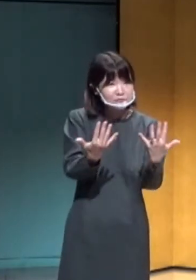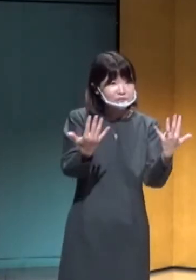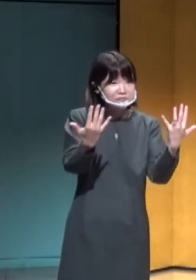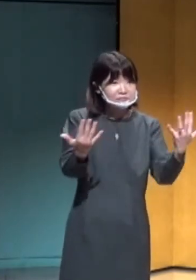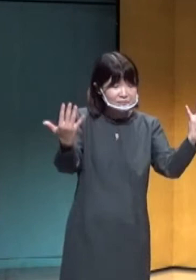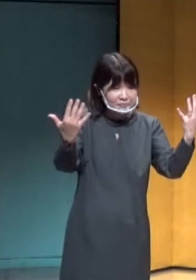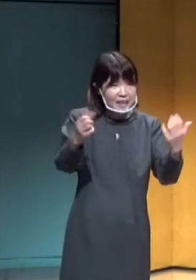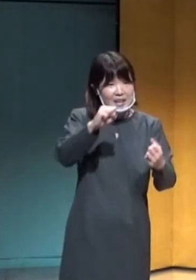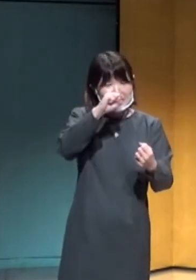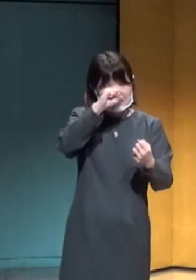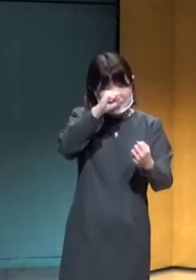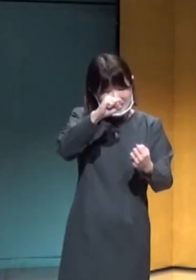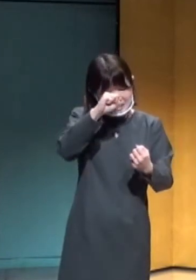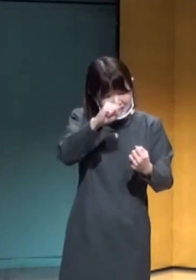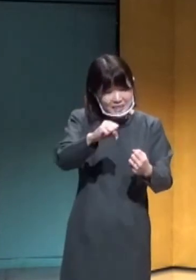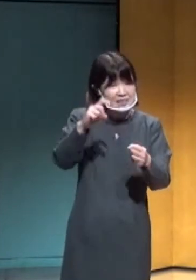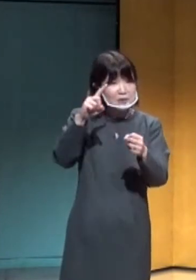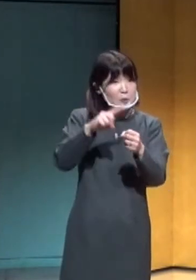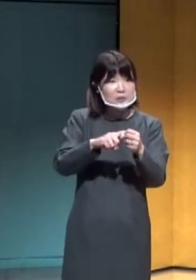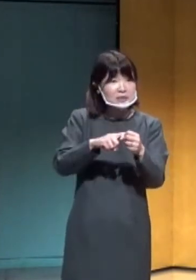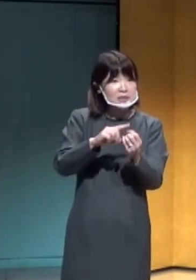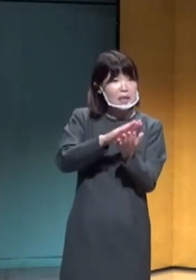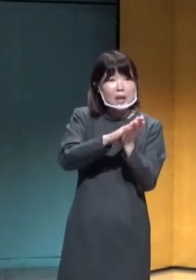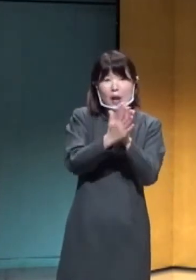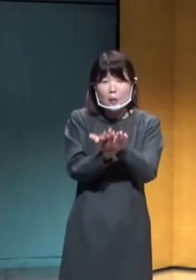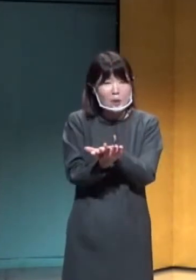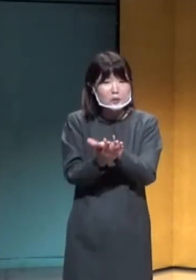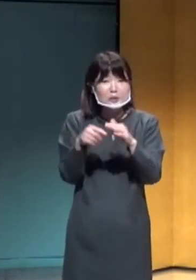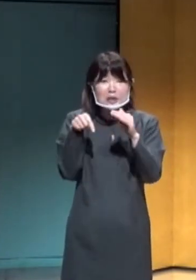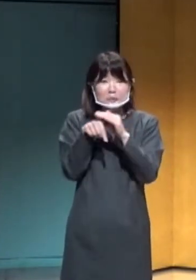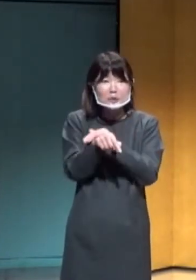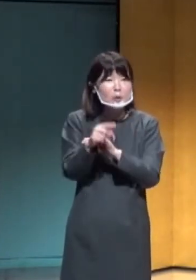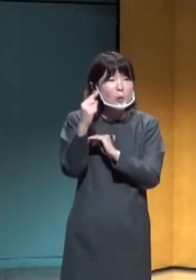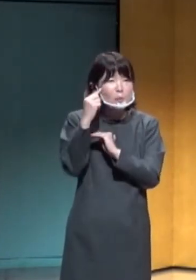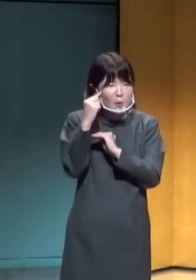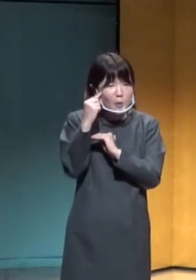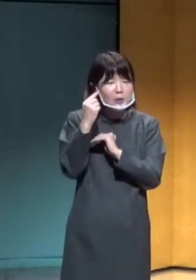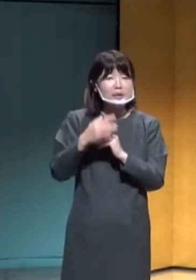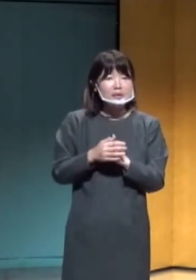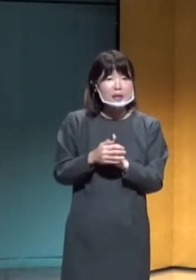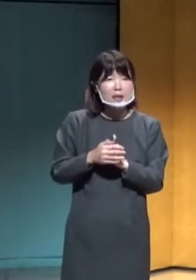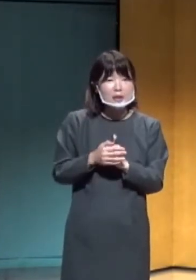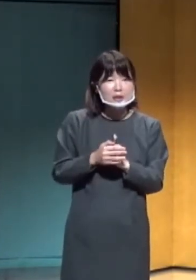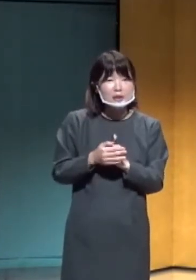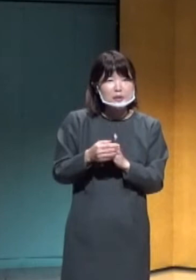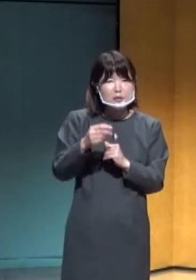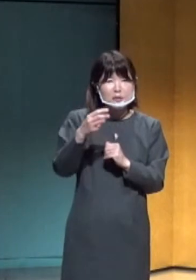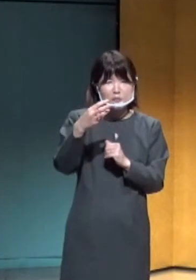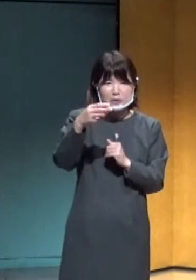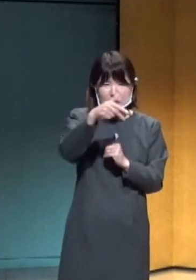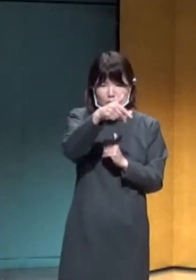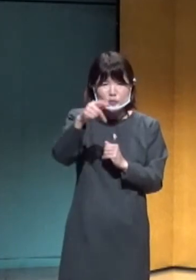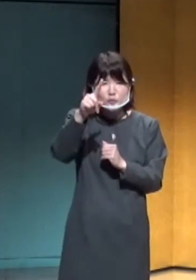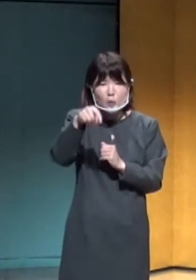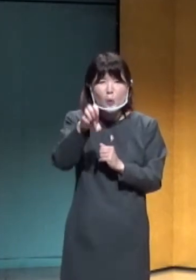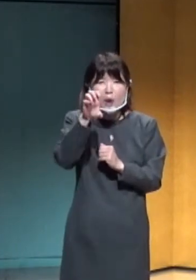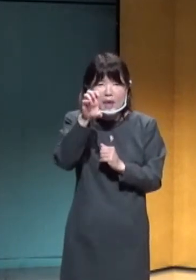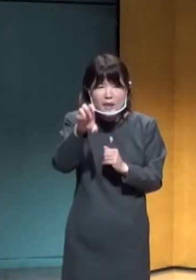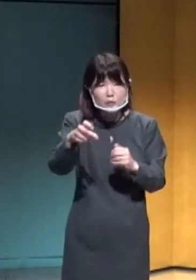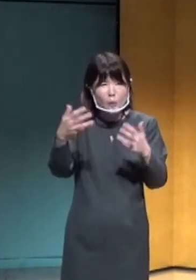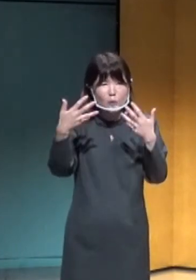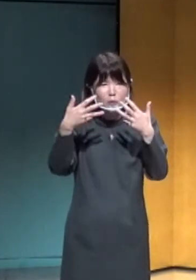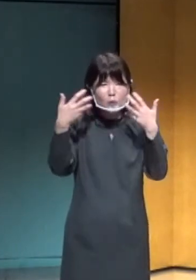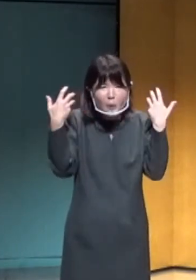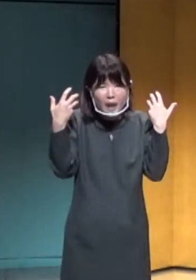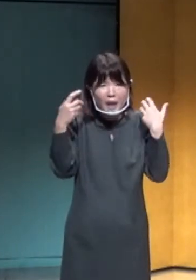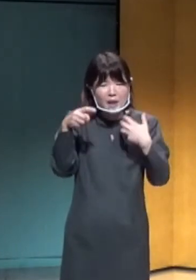年になるということだそうであります。この水の上の虎、この一年はですね、陽気をは